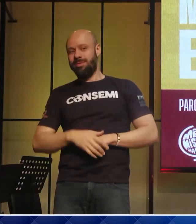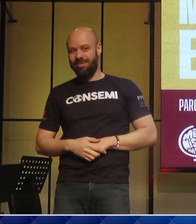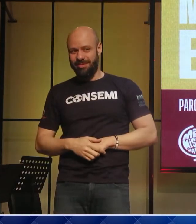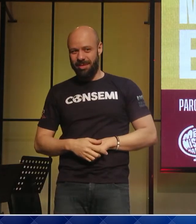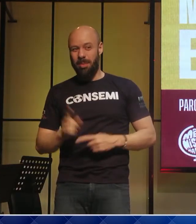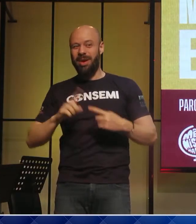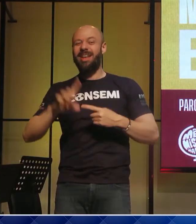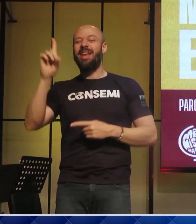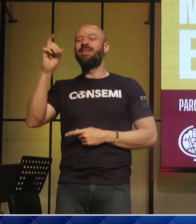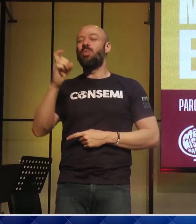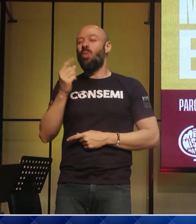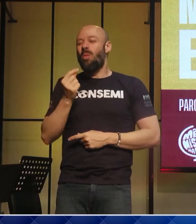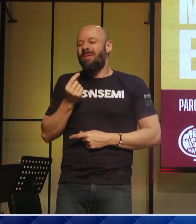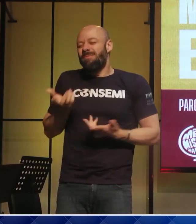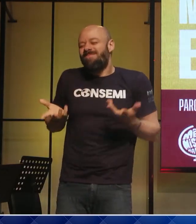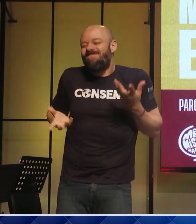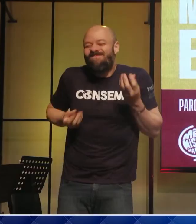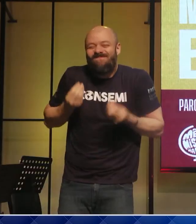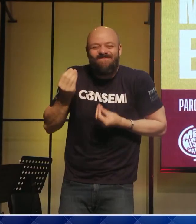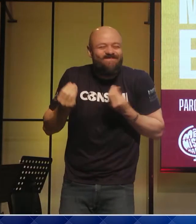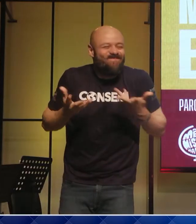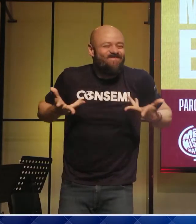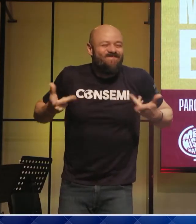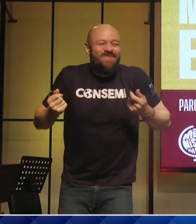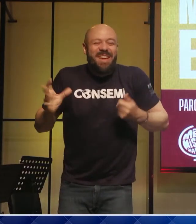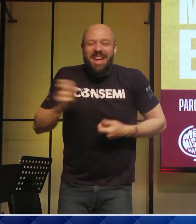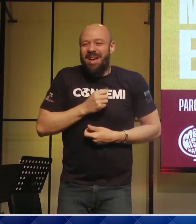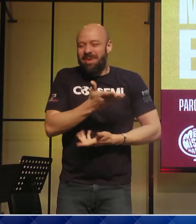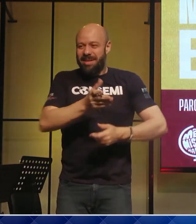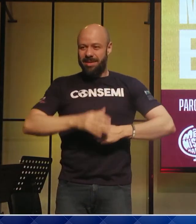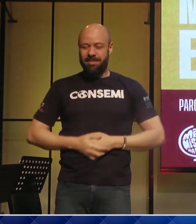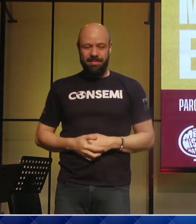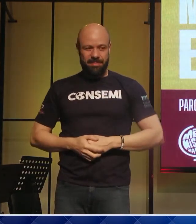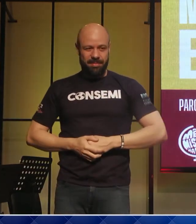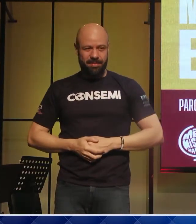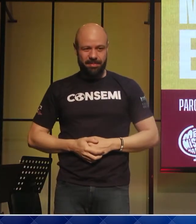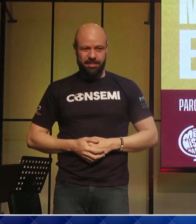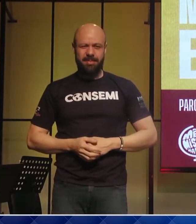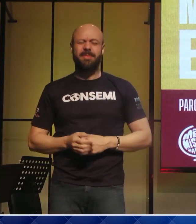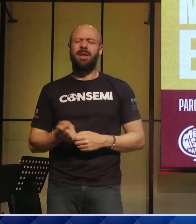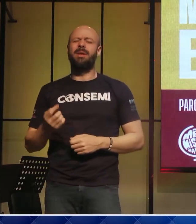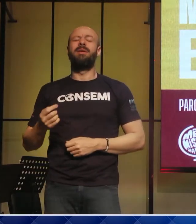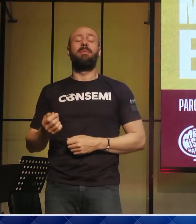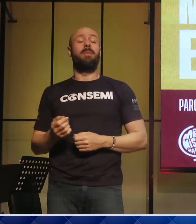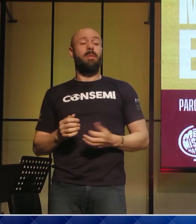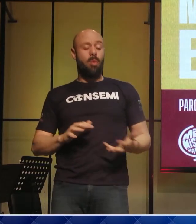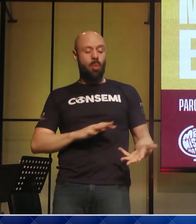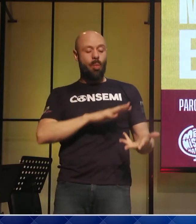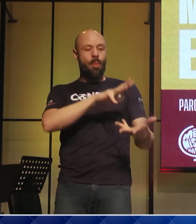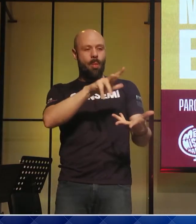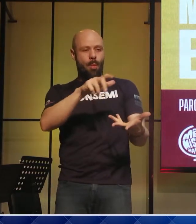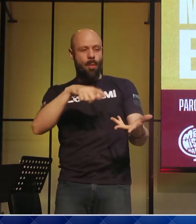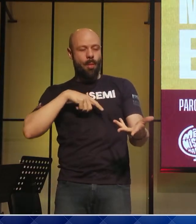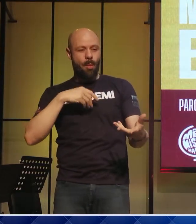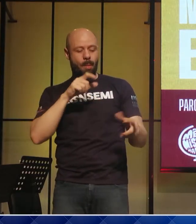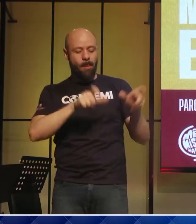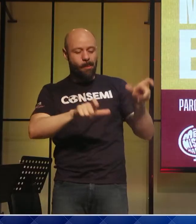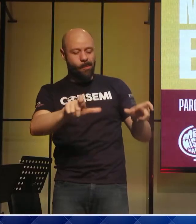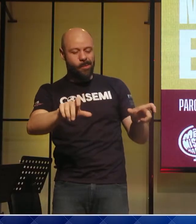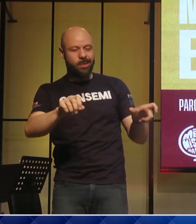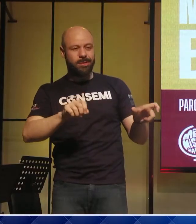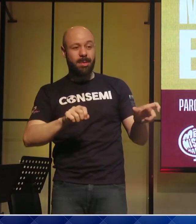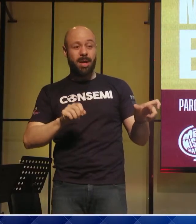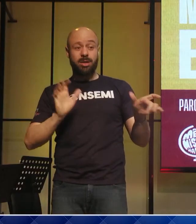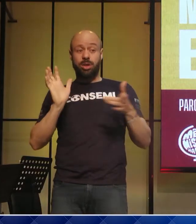A Bíblia diz no versículo 6, manifestei o teu nome àqueles que me deste do mundo, eram teus. Tu